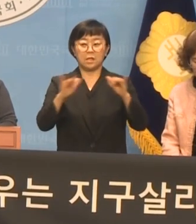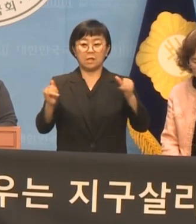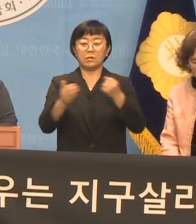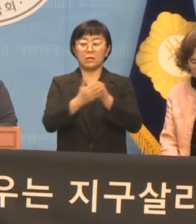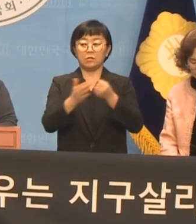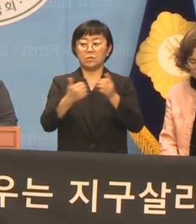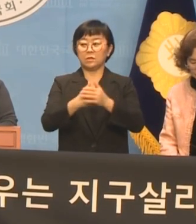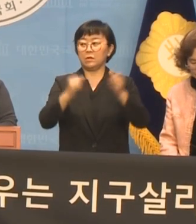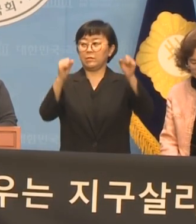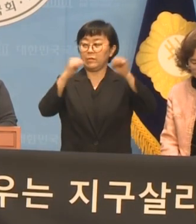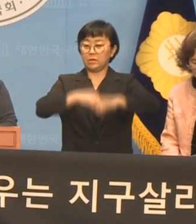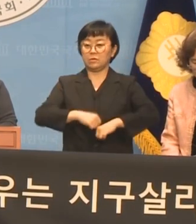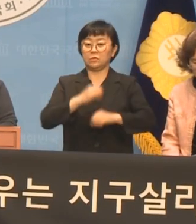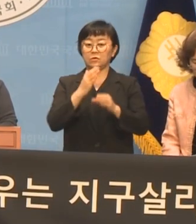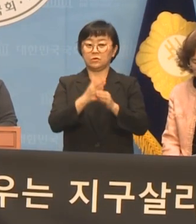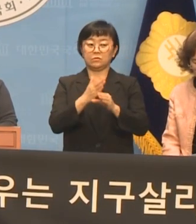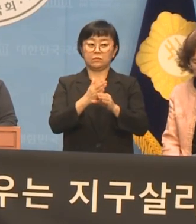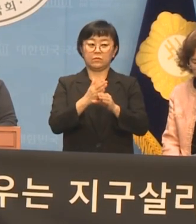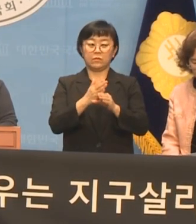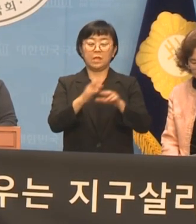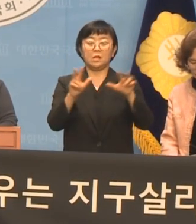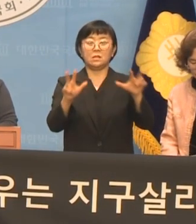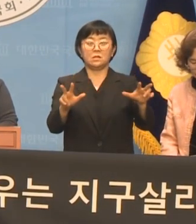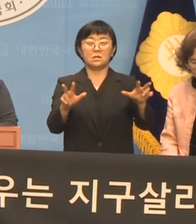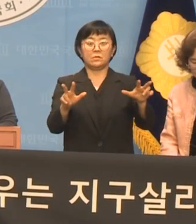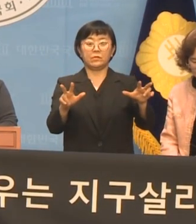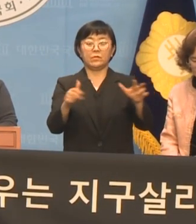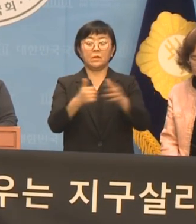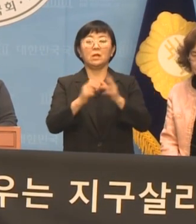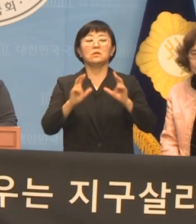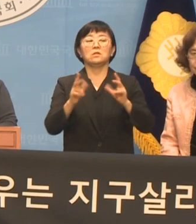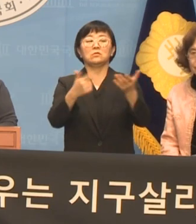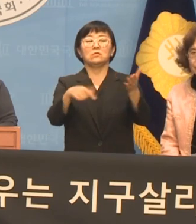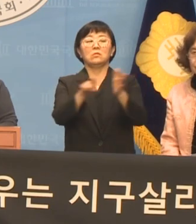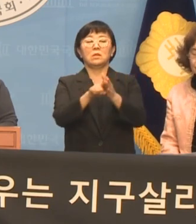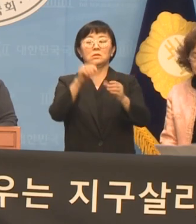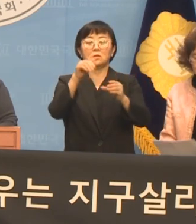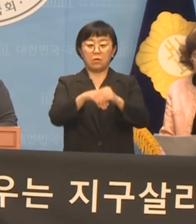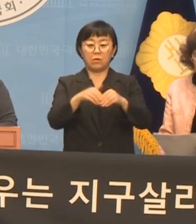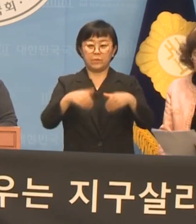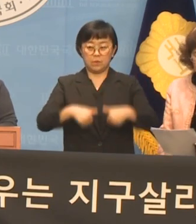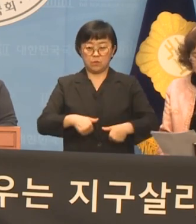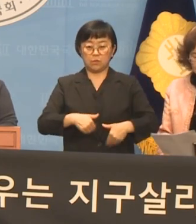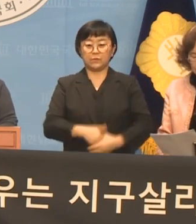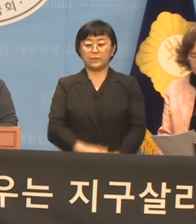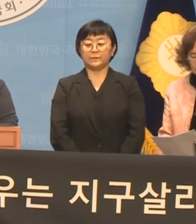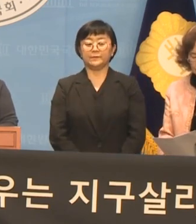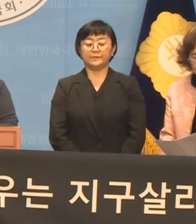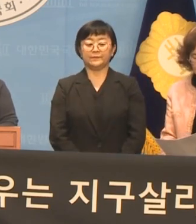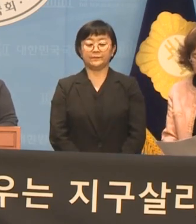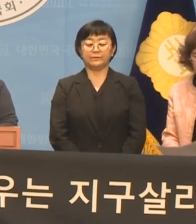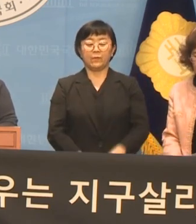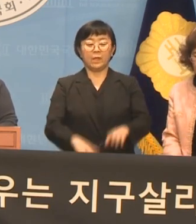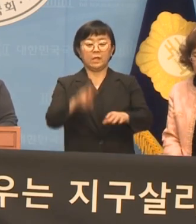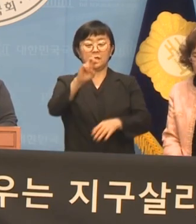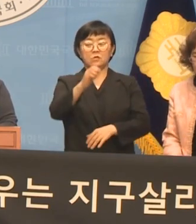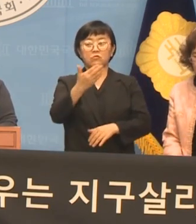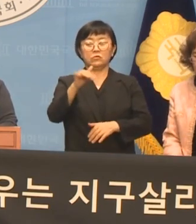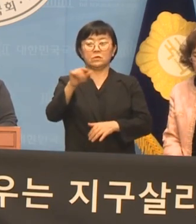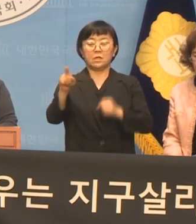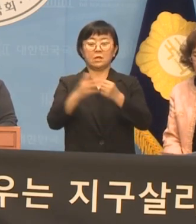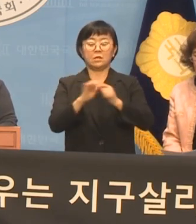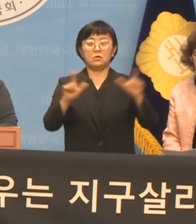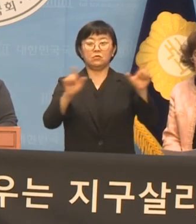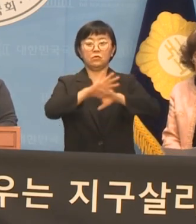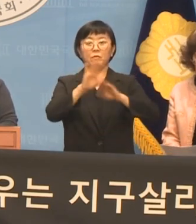때문에 멸절되어 가고 있다. 이제는 지구를 위한 선거를 할 때이다. 제29차